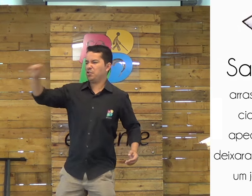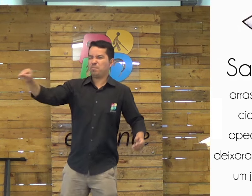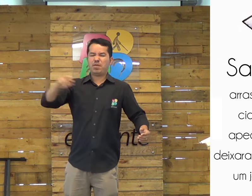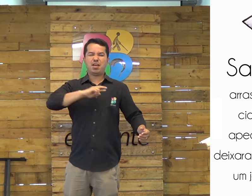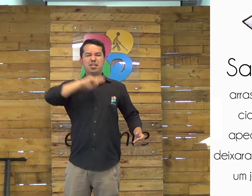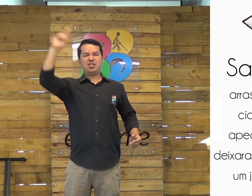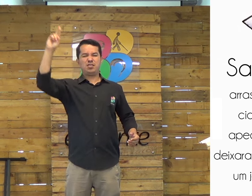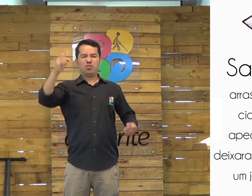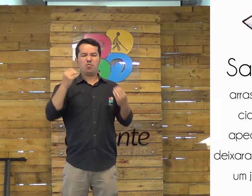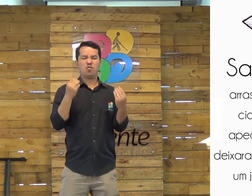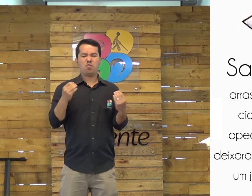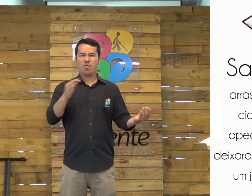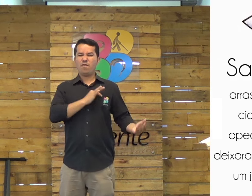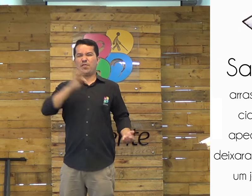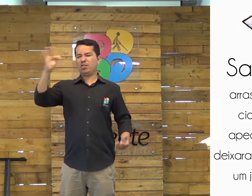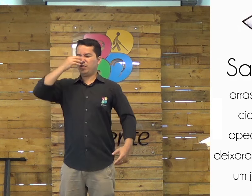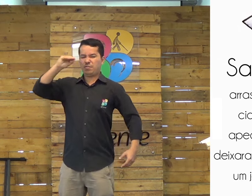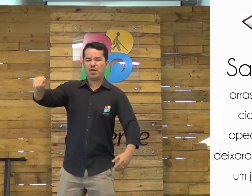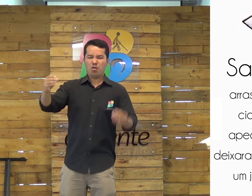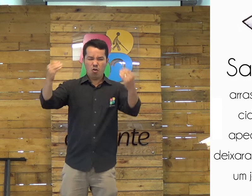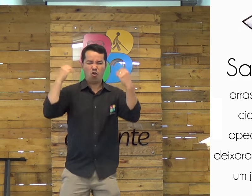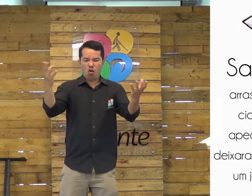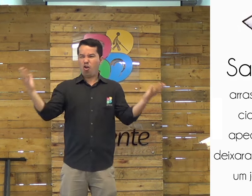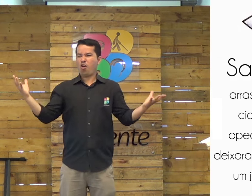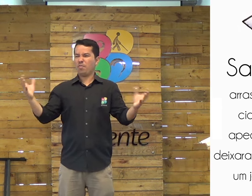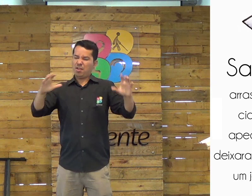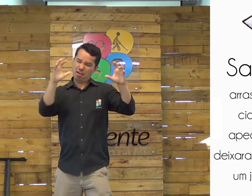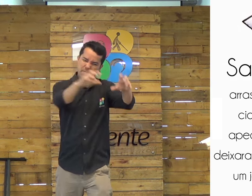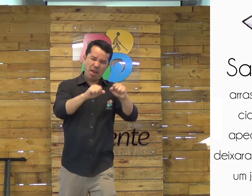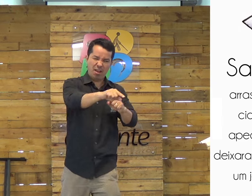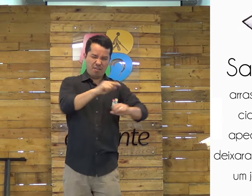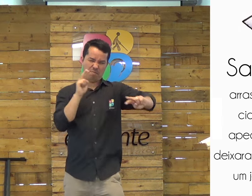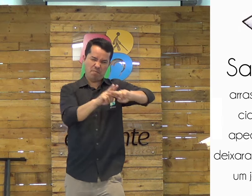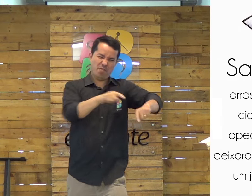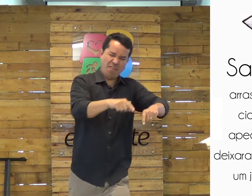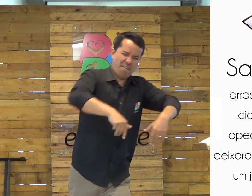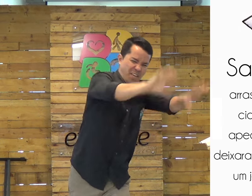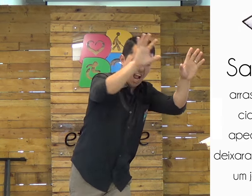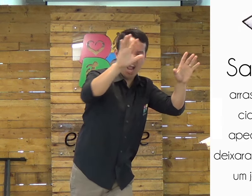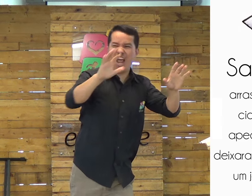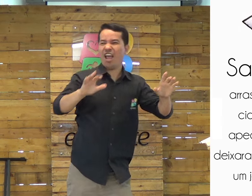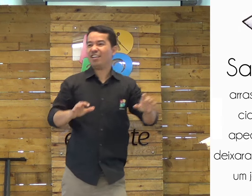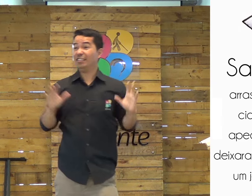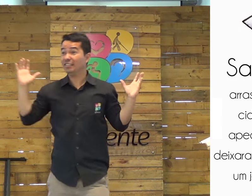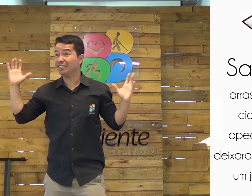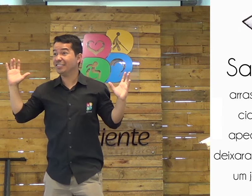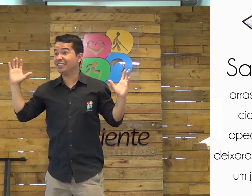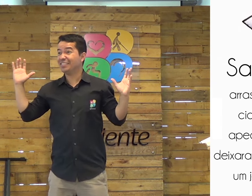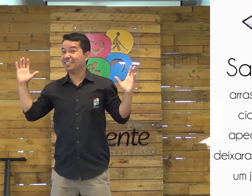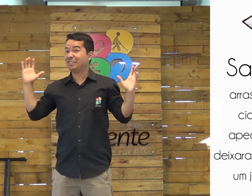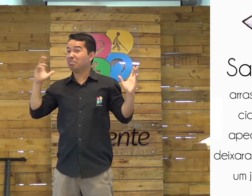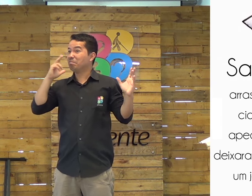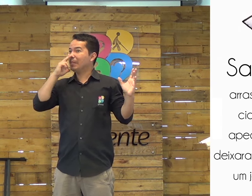Que coisa feia, não segue religião, não quer saber de fariseu, não, pode pegar ele.